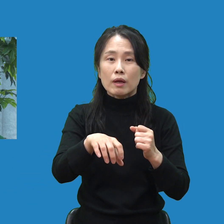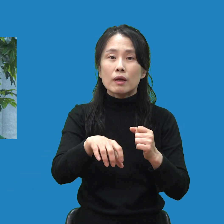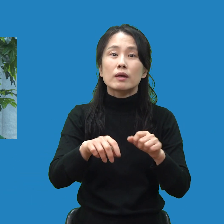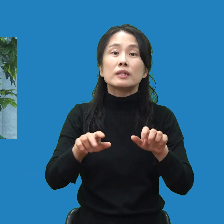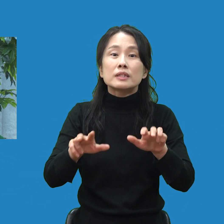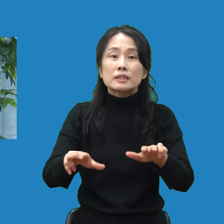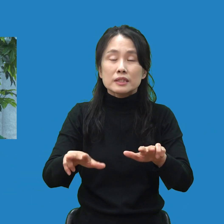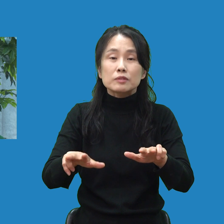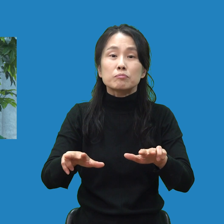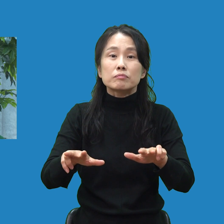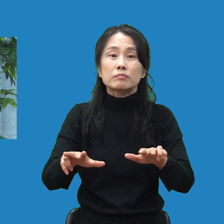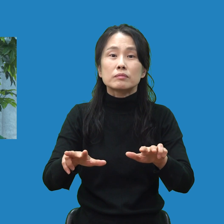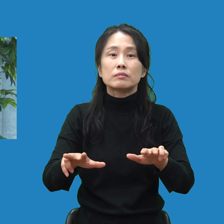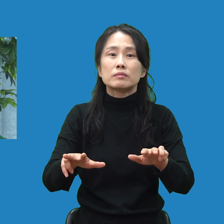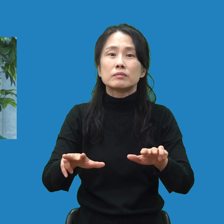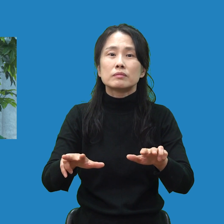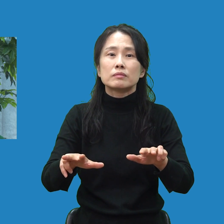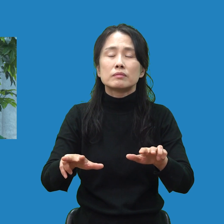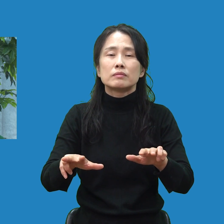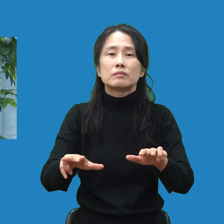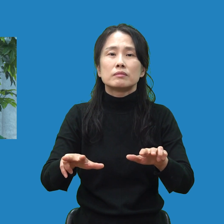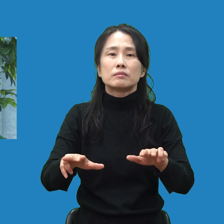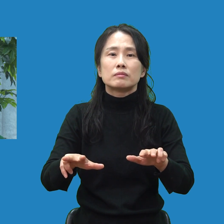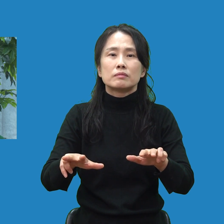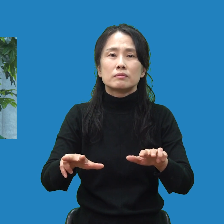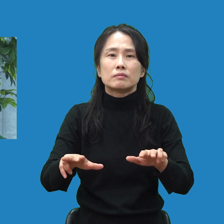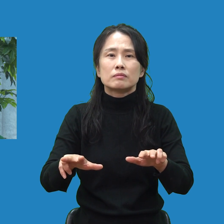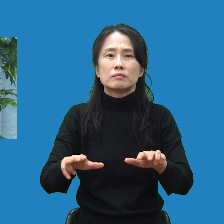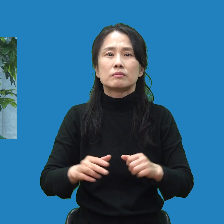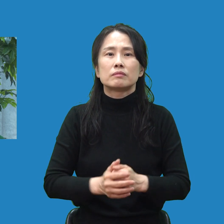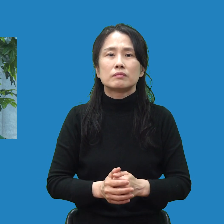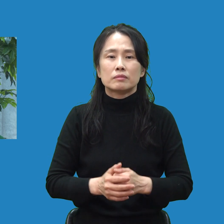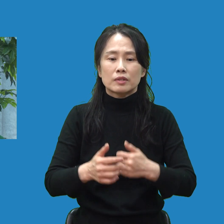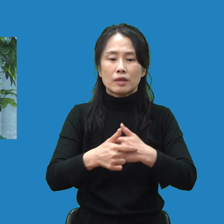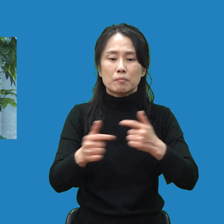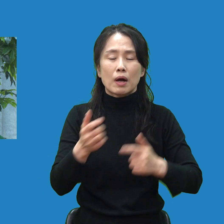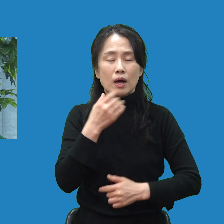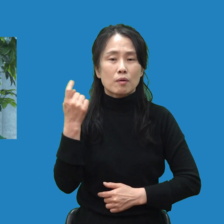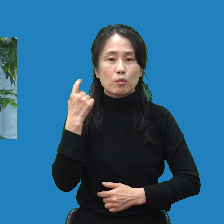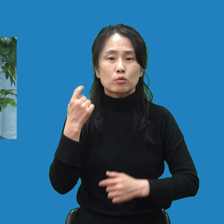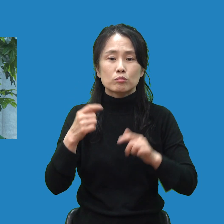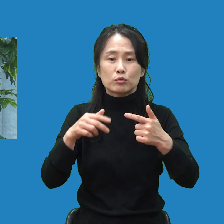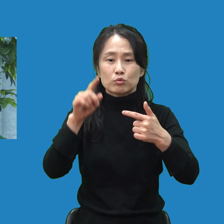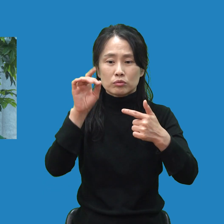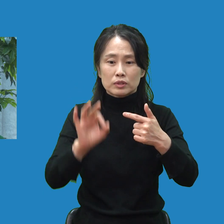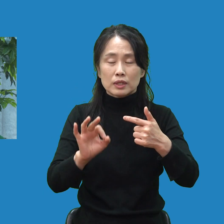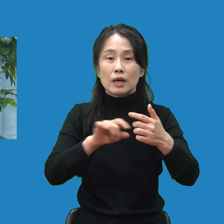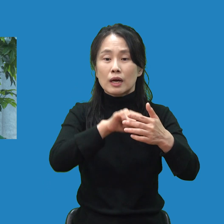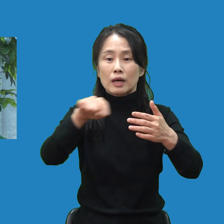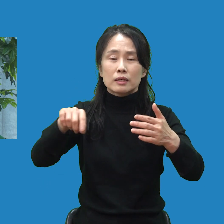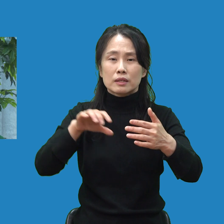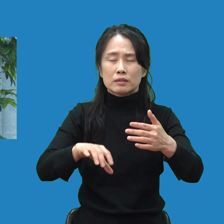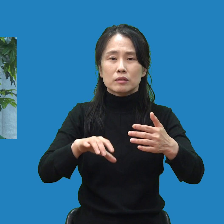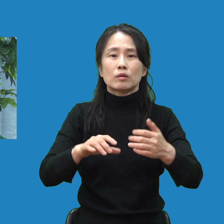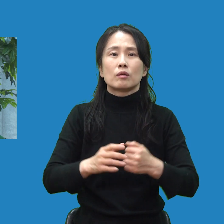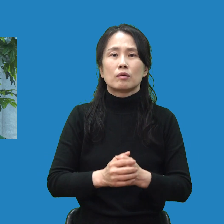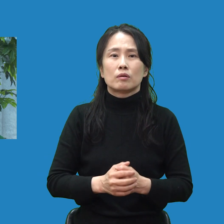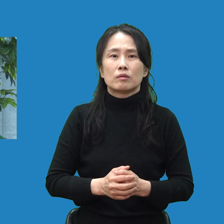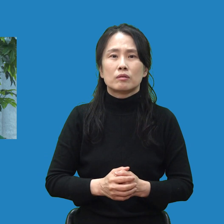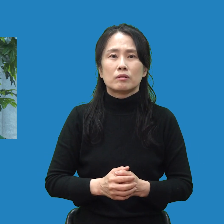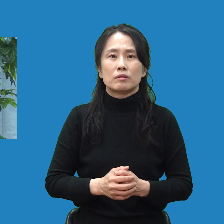솟구쳐 오르는 그런 마가복음 6장 안에서 거대한 파동,